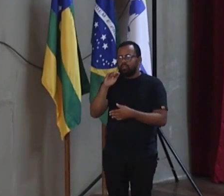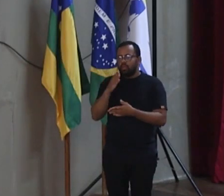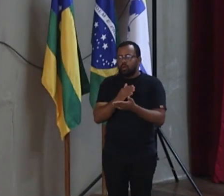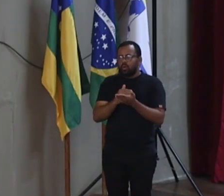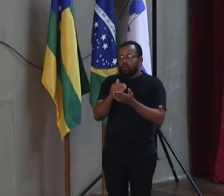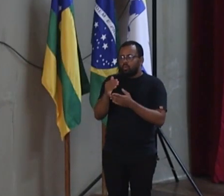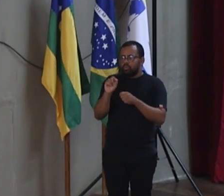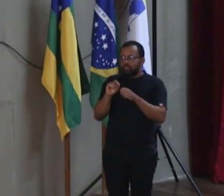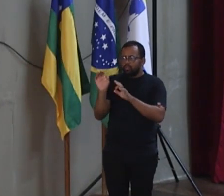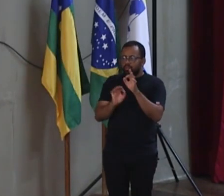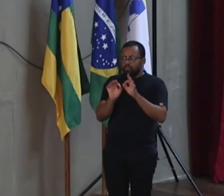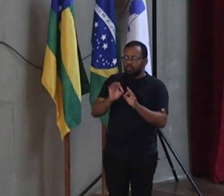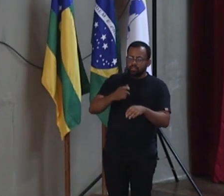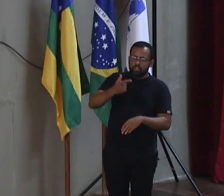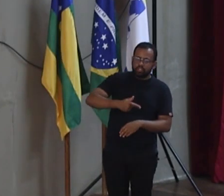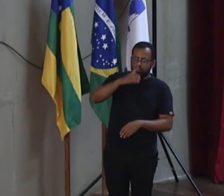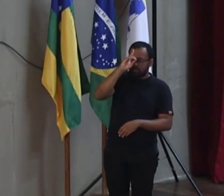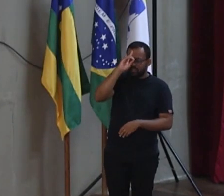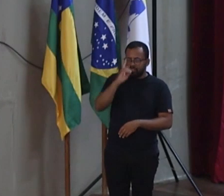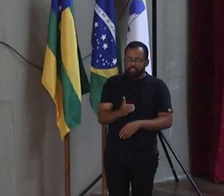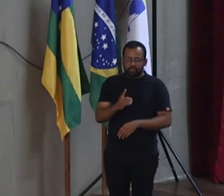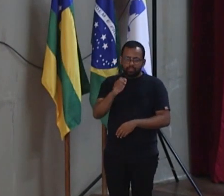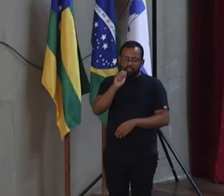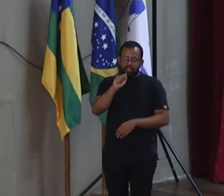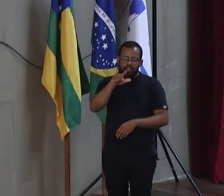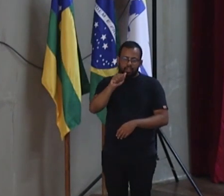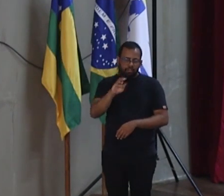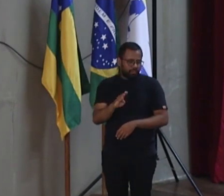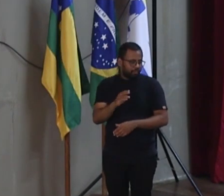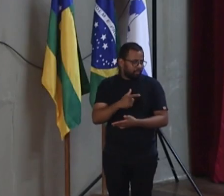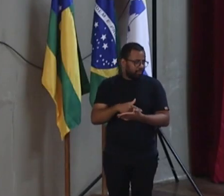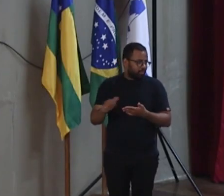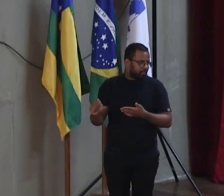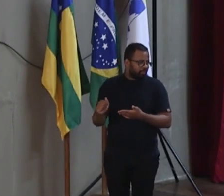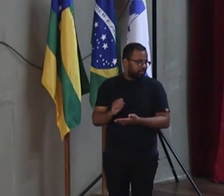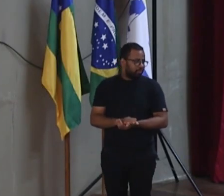começando a segunda gestão da LAB. Pode passar.